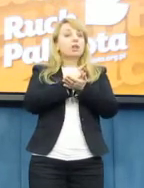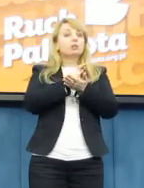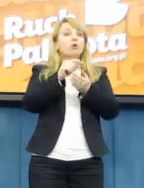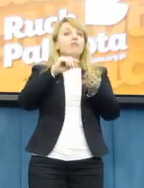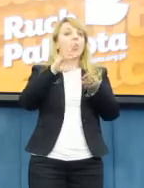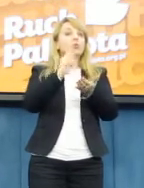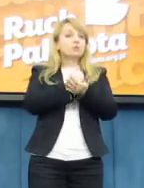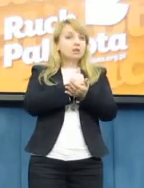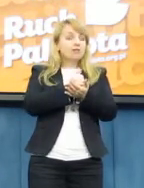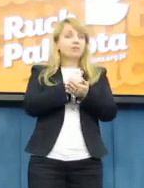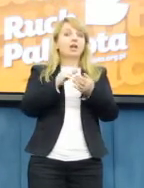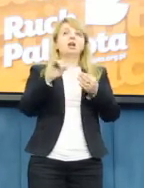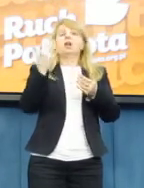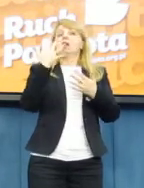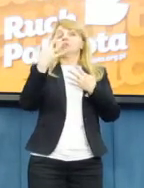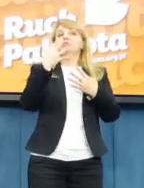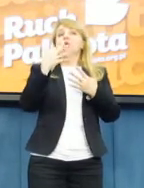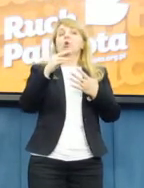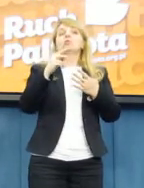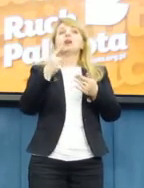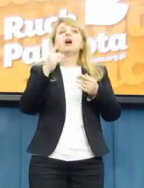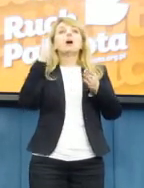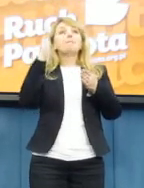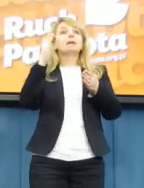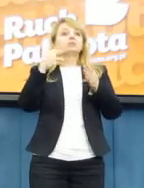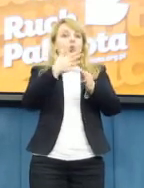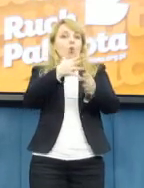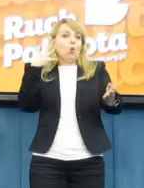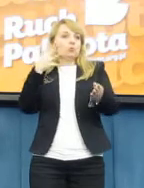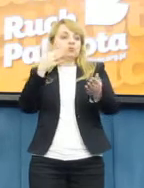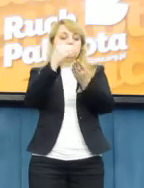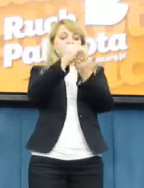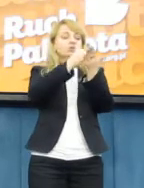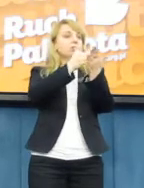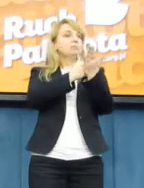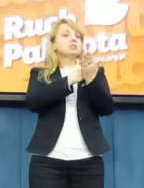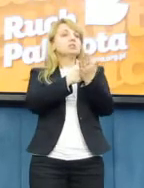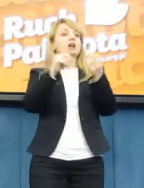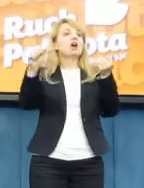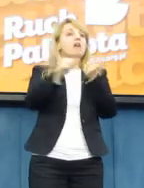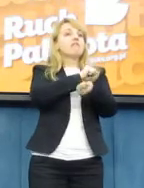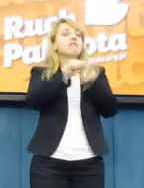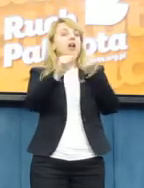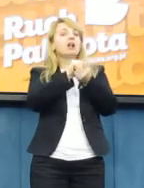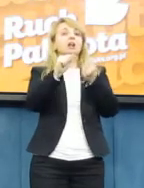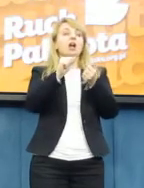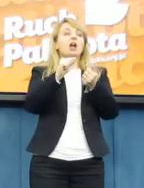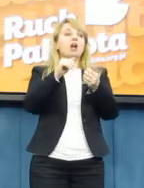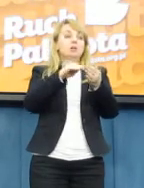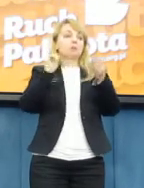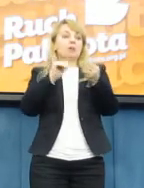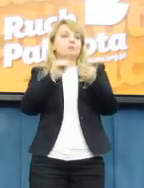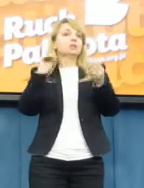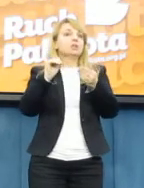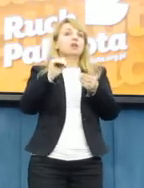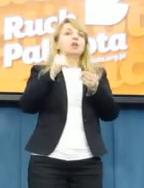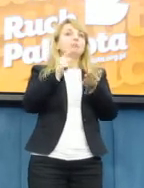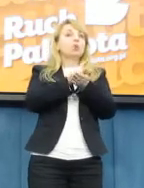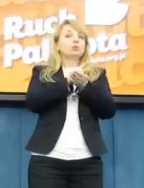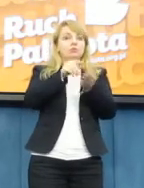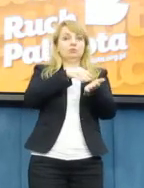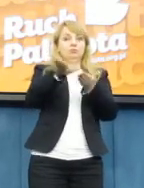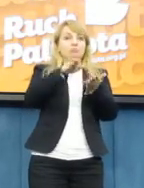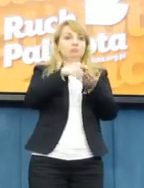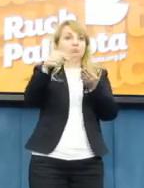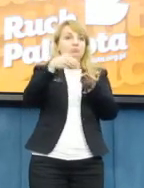że w sposób istotny zostaną zaostrzone przepisy służące rzekomo walce z unikaniem opodatkowania. Mianowicie, od tej